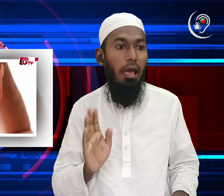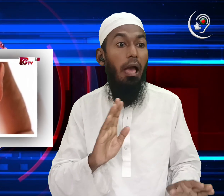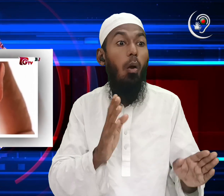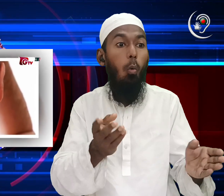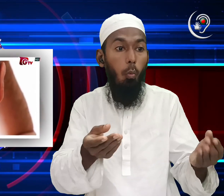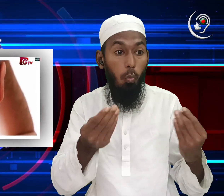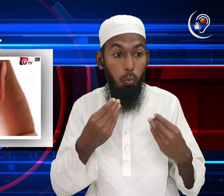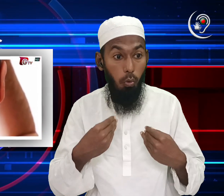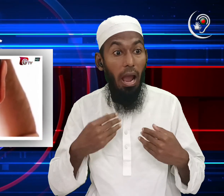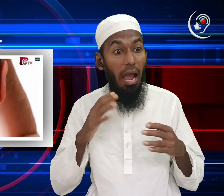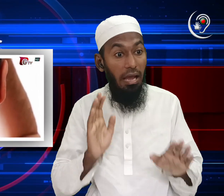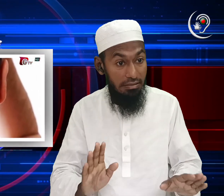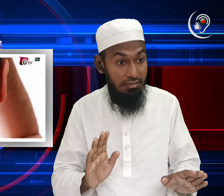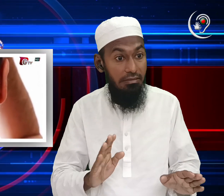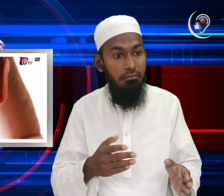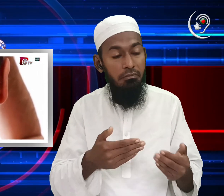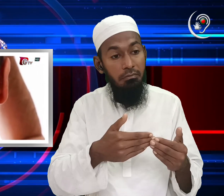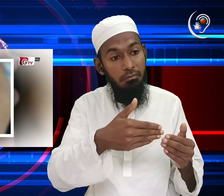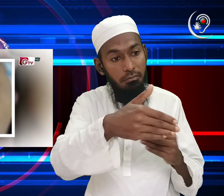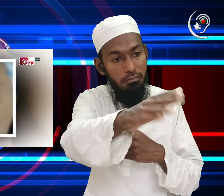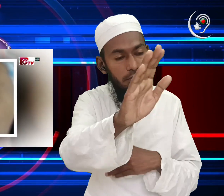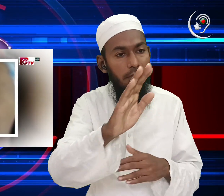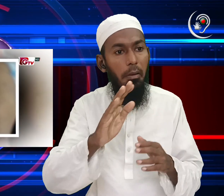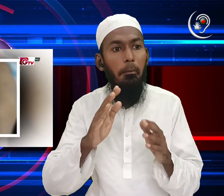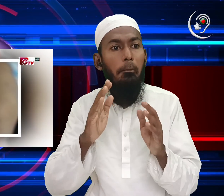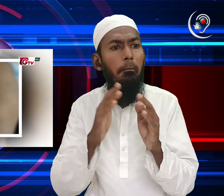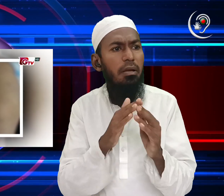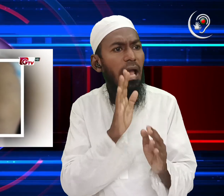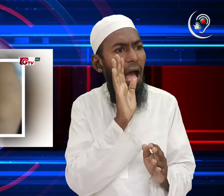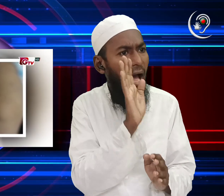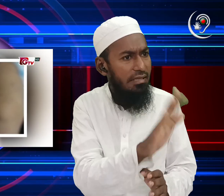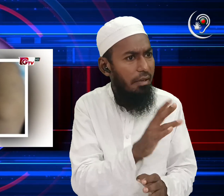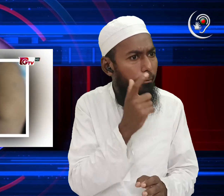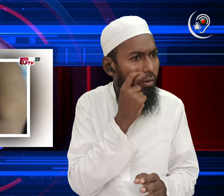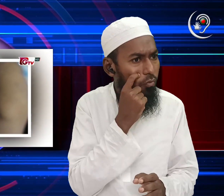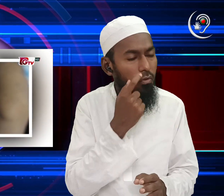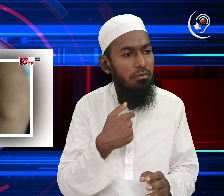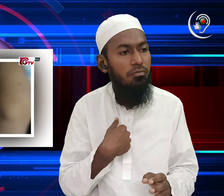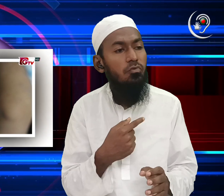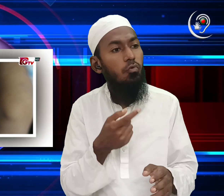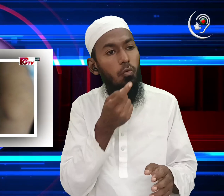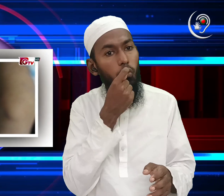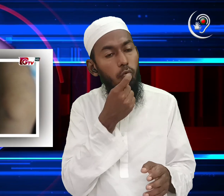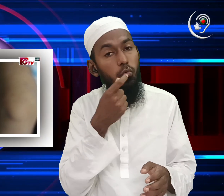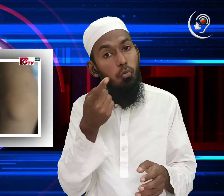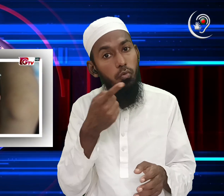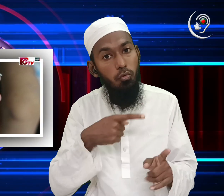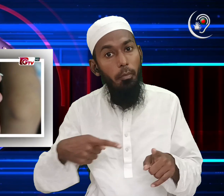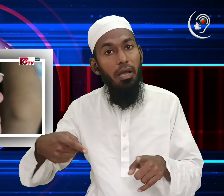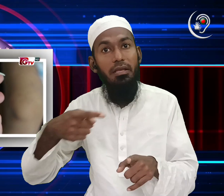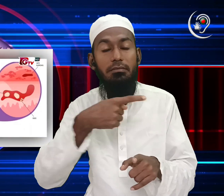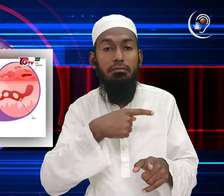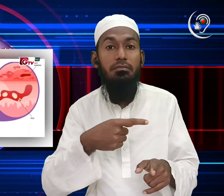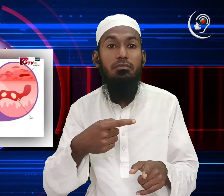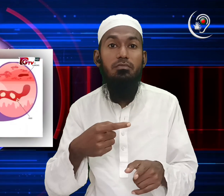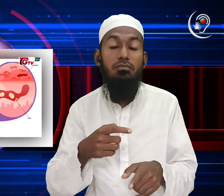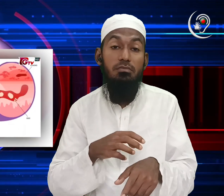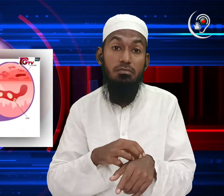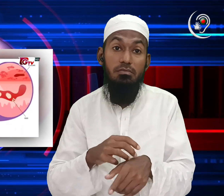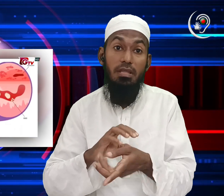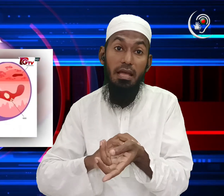হবে। বাড়ির কেউ সংক্রমিত হলে সবাইকে চিকিৎসা নিতে হবে এবং যত দ্রুত সম্ভব।